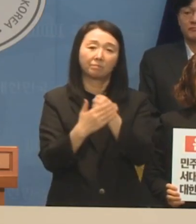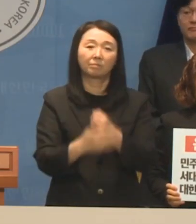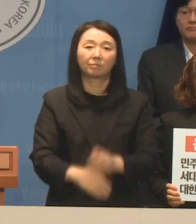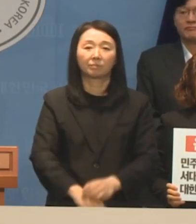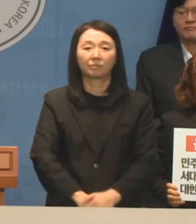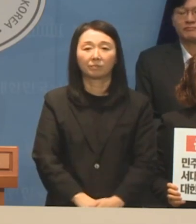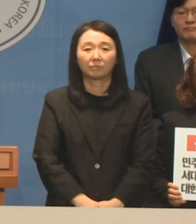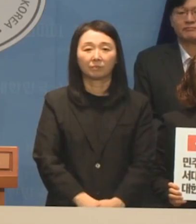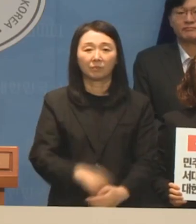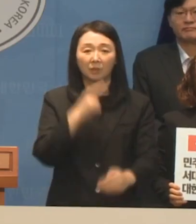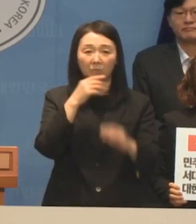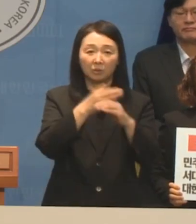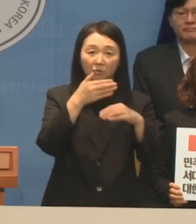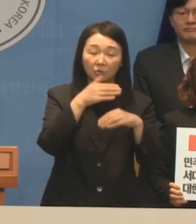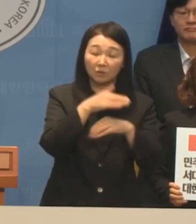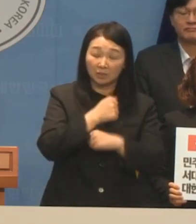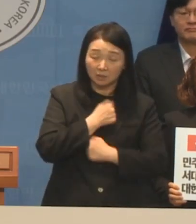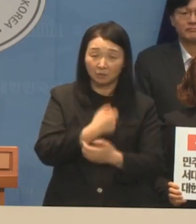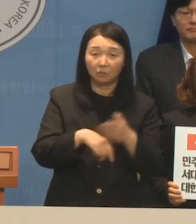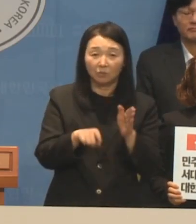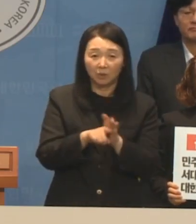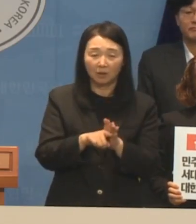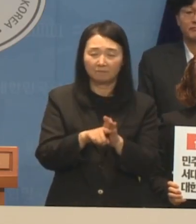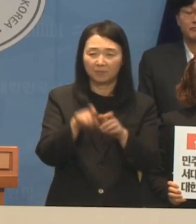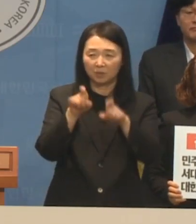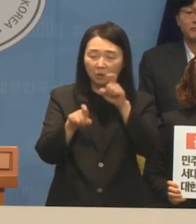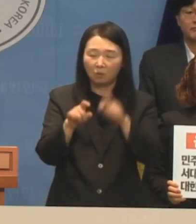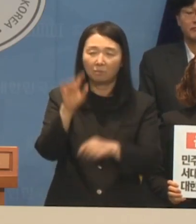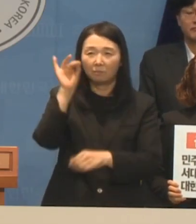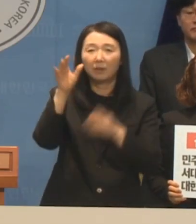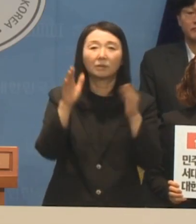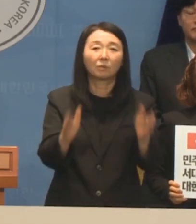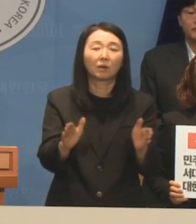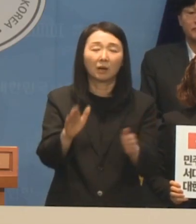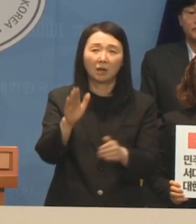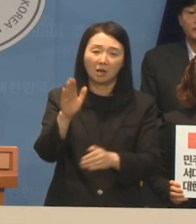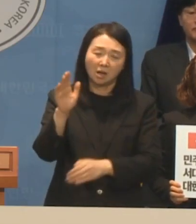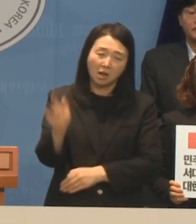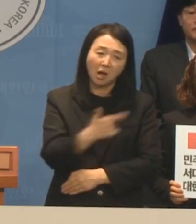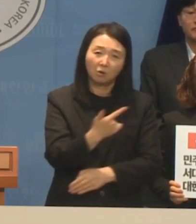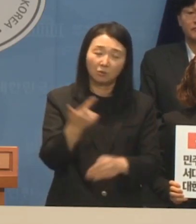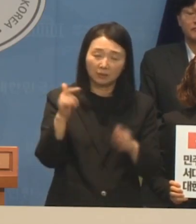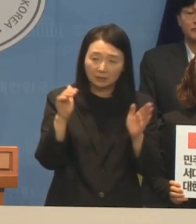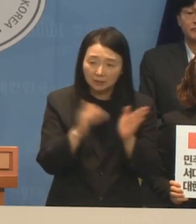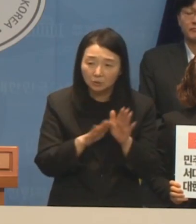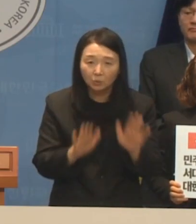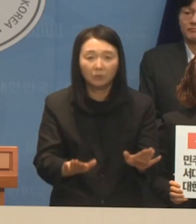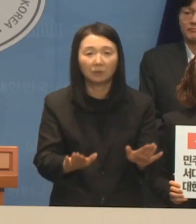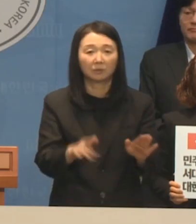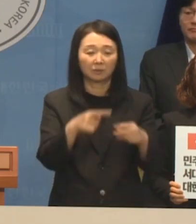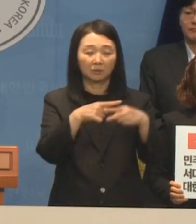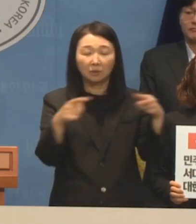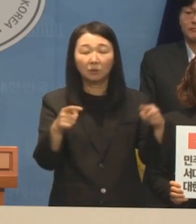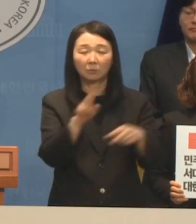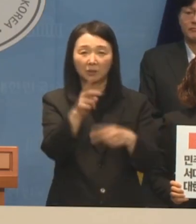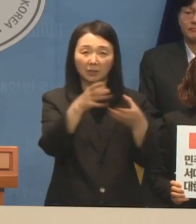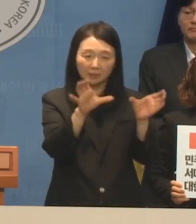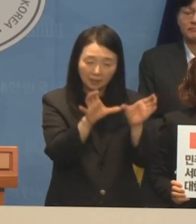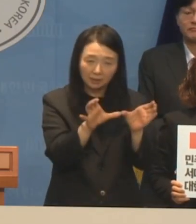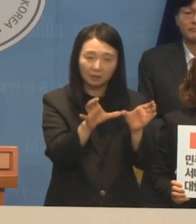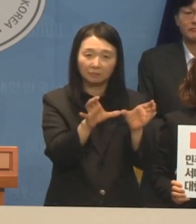때문이었습니다. 민주주의를 지키기 위해 걸어온 100일 그리고 하루가 지난 오늘 서대문의